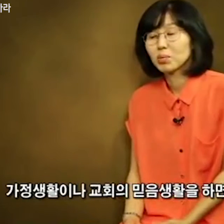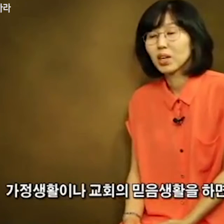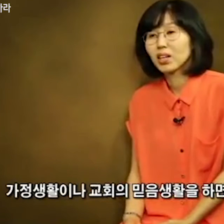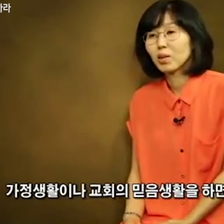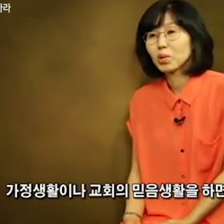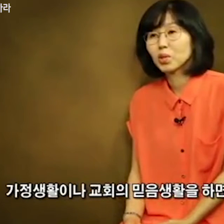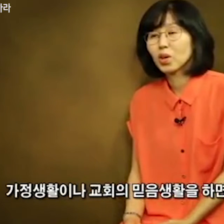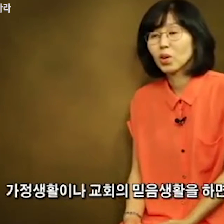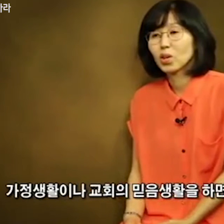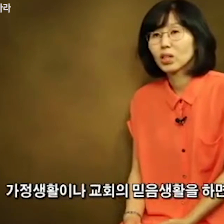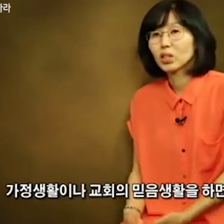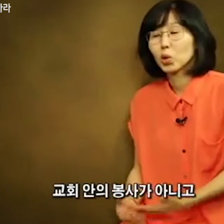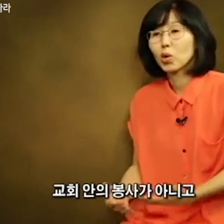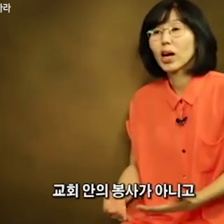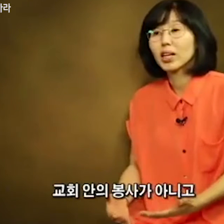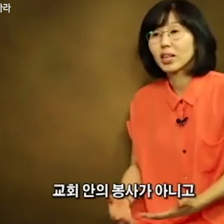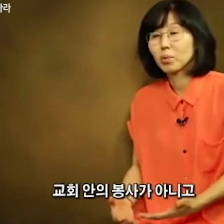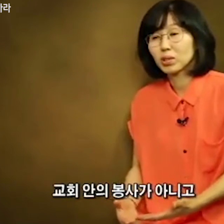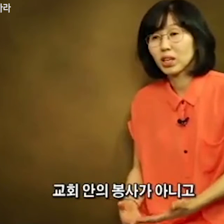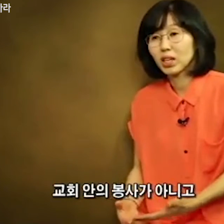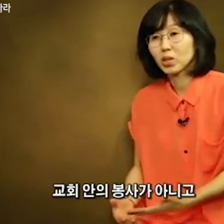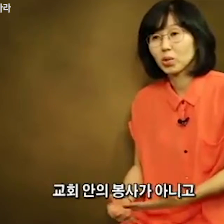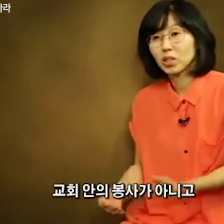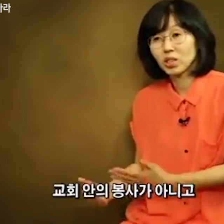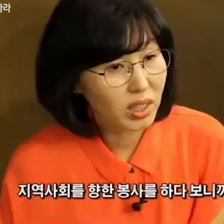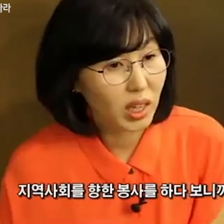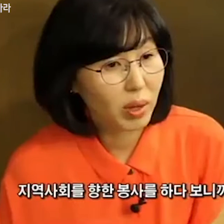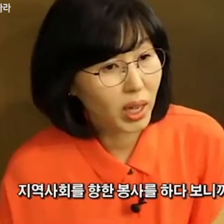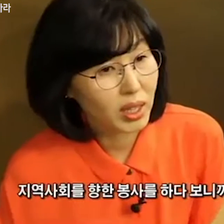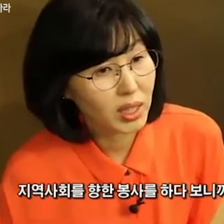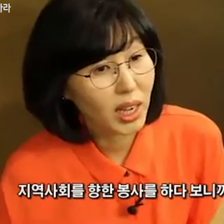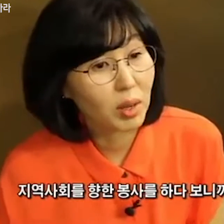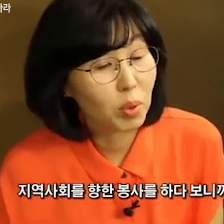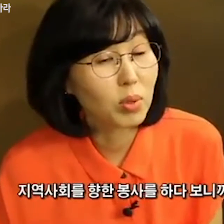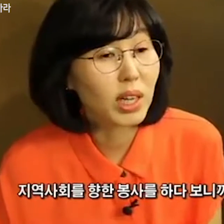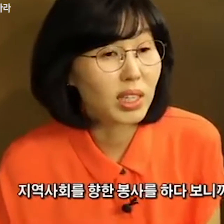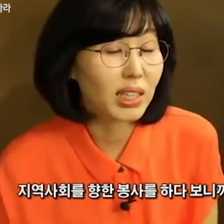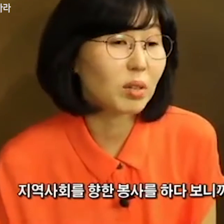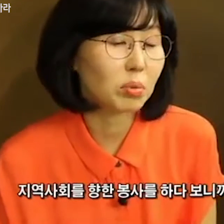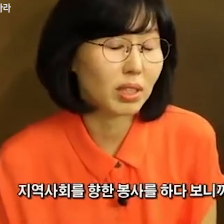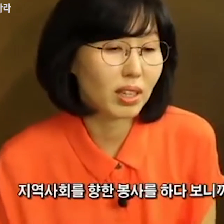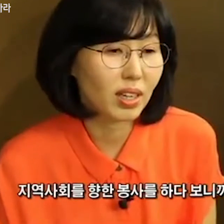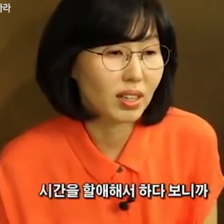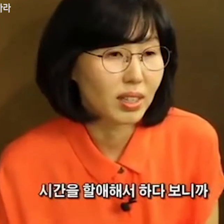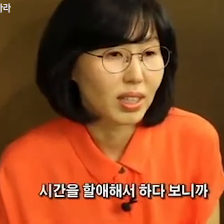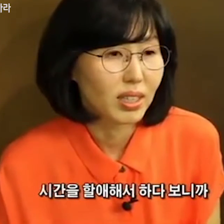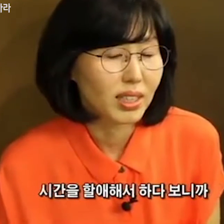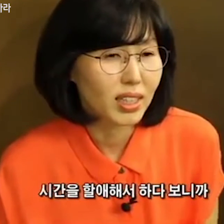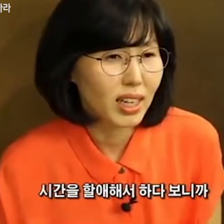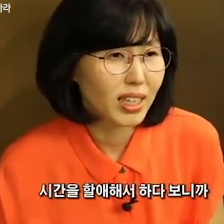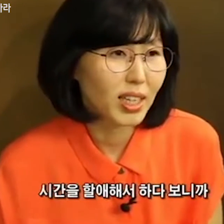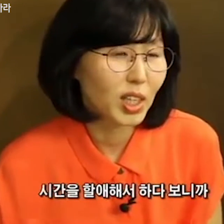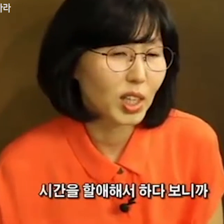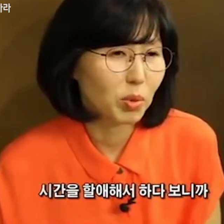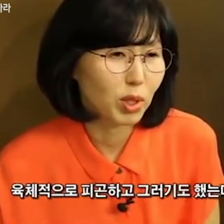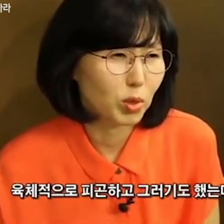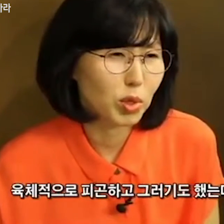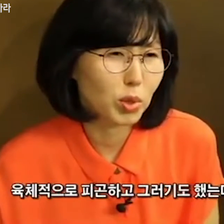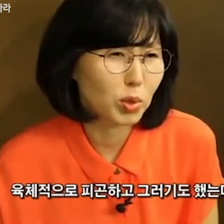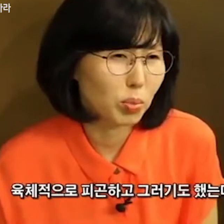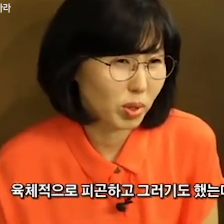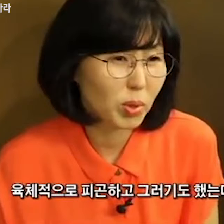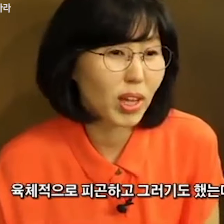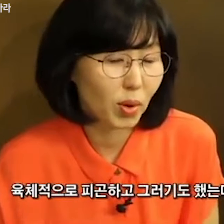생활을 하면서 그 교회 안에 봉사가 아니고 지역사회를 향한 봉사를 하다 보니까, 시간을 할애해서 하다 보니까 육체적으로